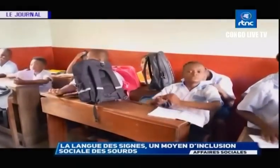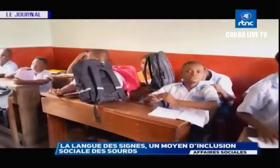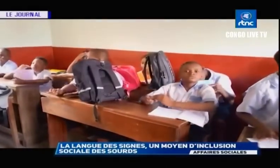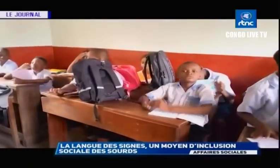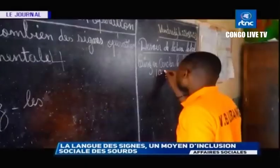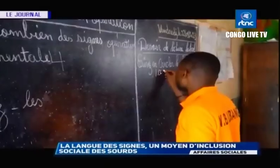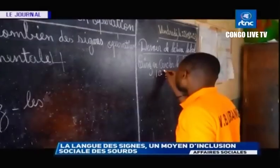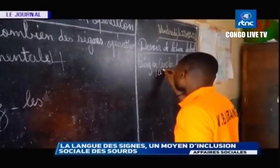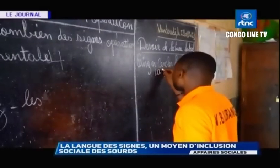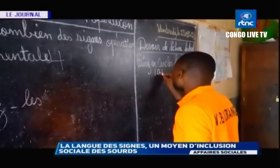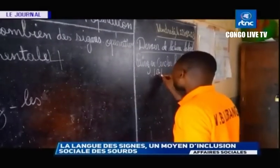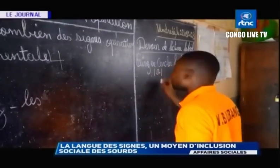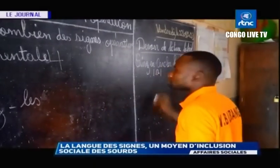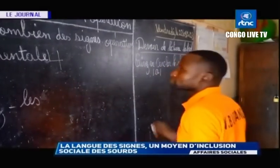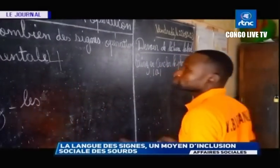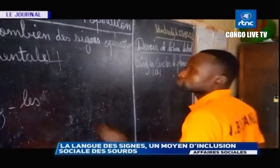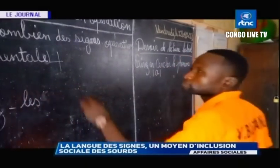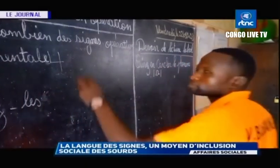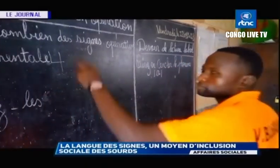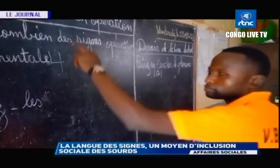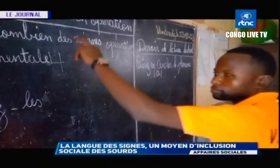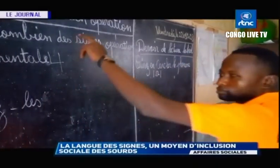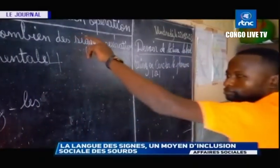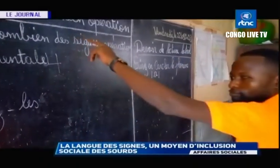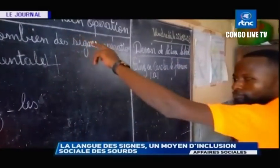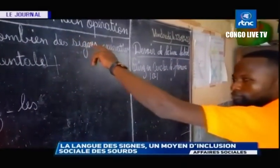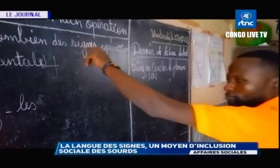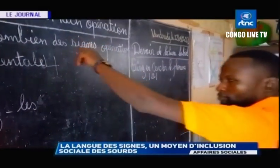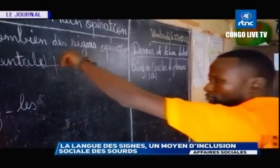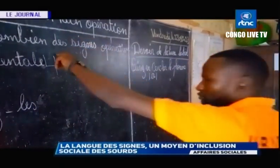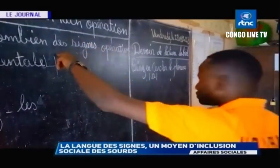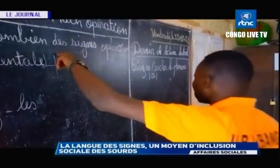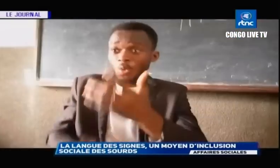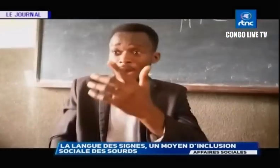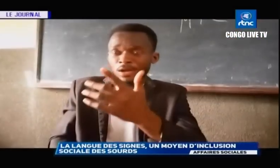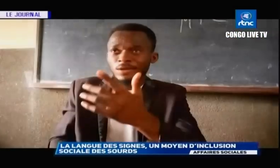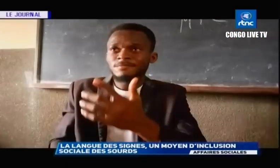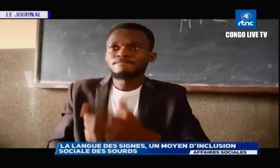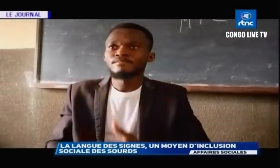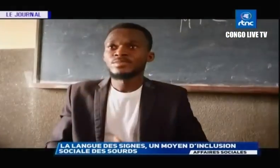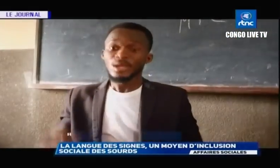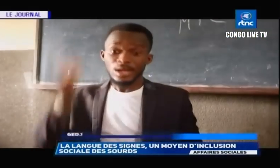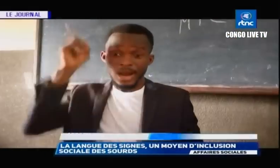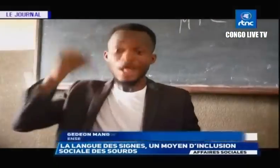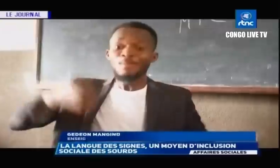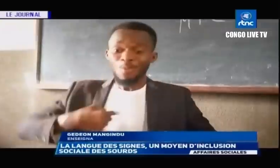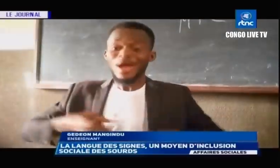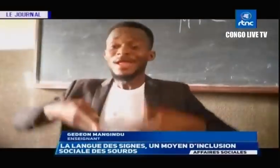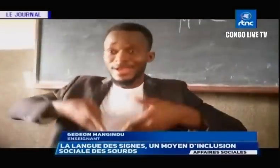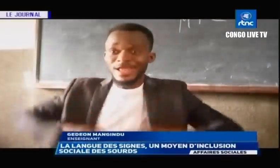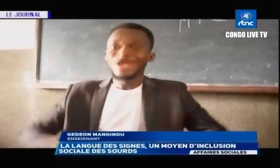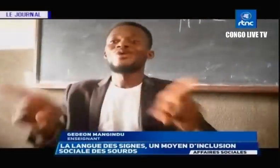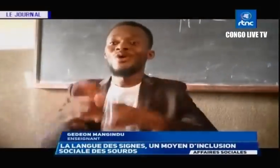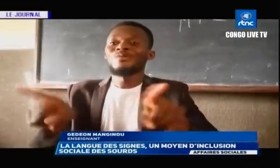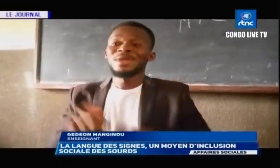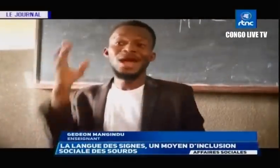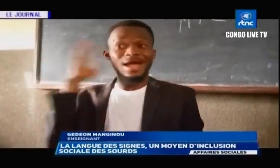en charge des enfants avec handicap auditif. Quant à moi, je n'ai pas de difficulté avec